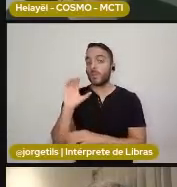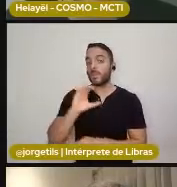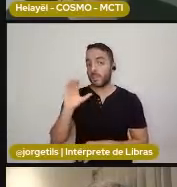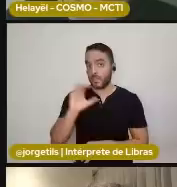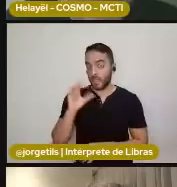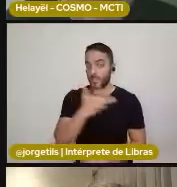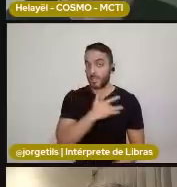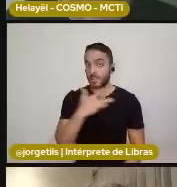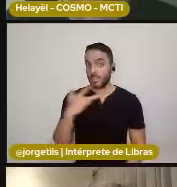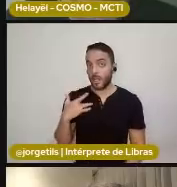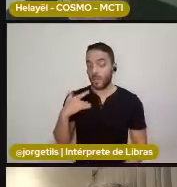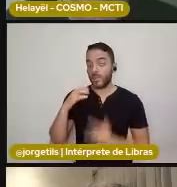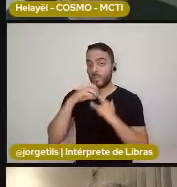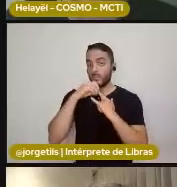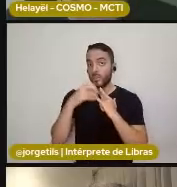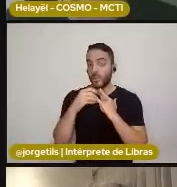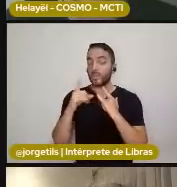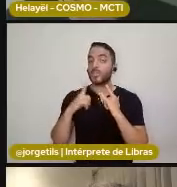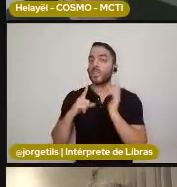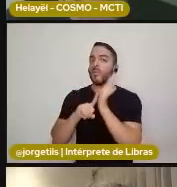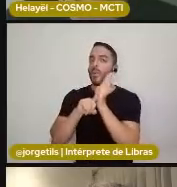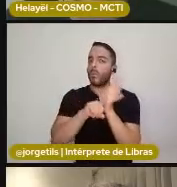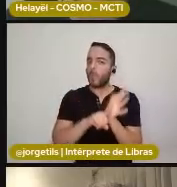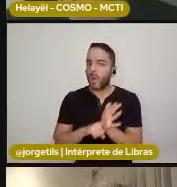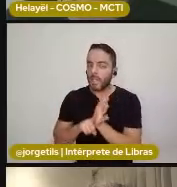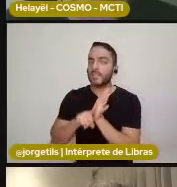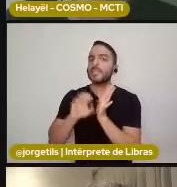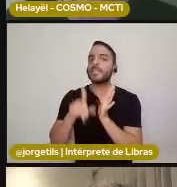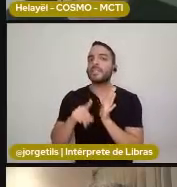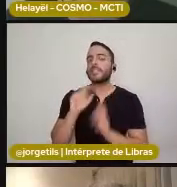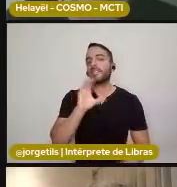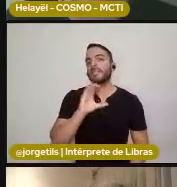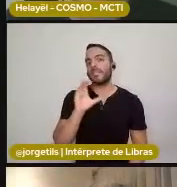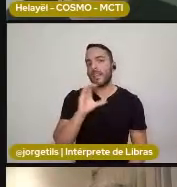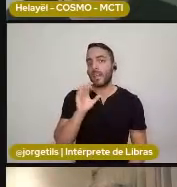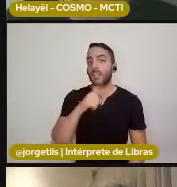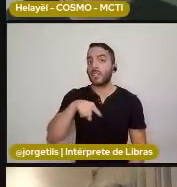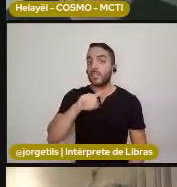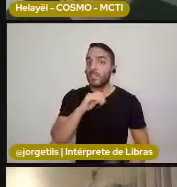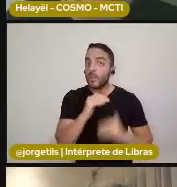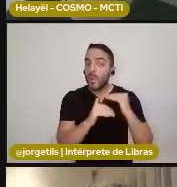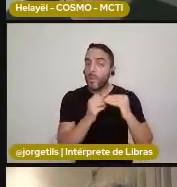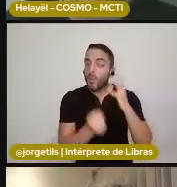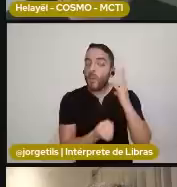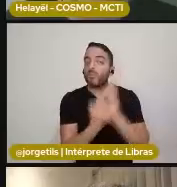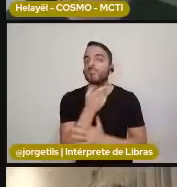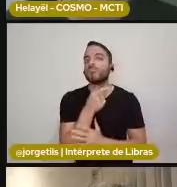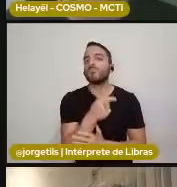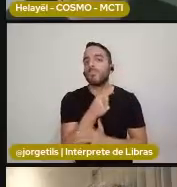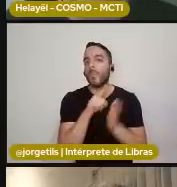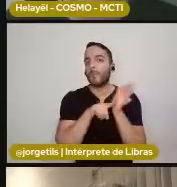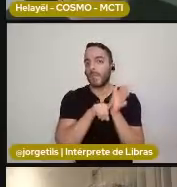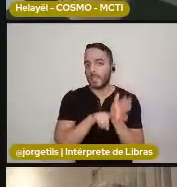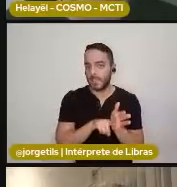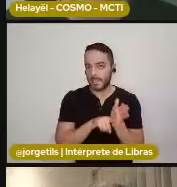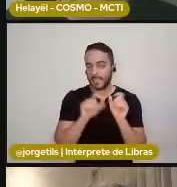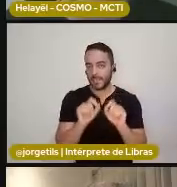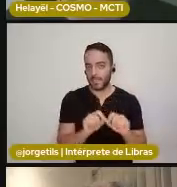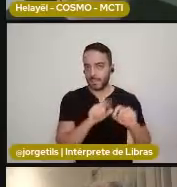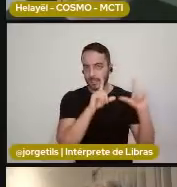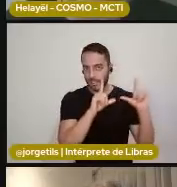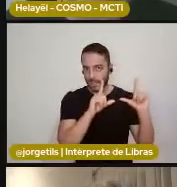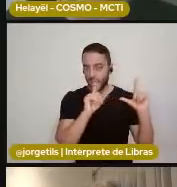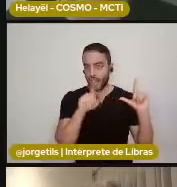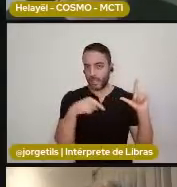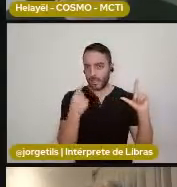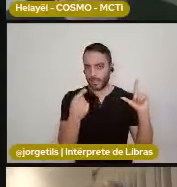pós-graduação que tem uma linha de pesquisa em ciência e arte. E nós duas desenvolvemos essa linha de pesquisa. No próximo slide,